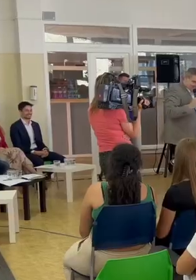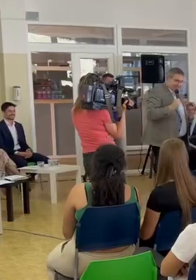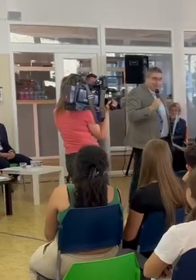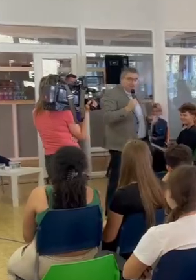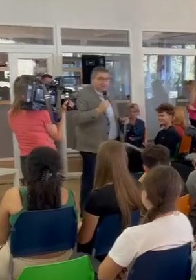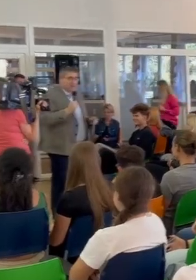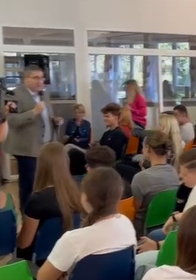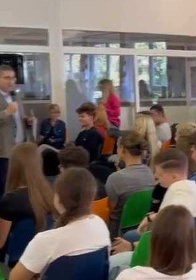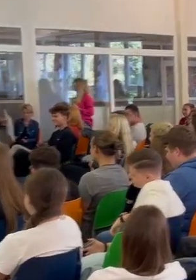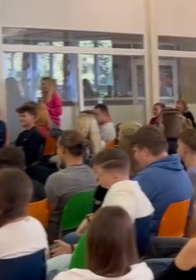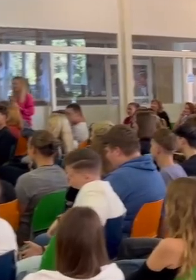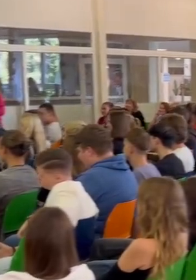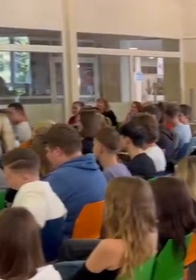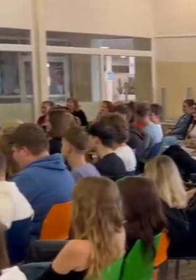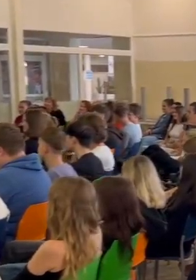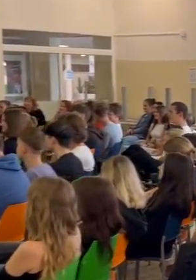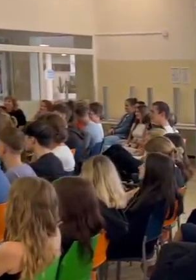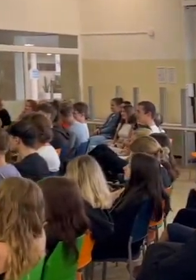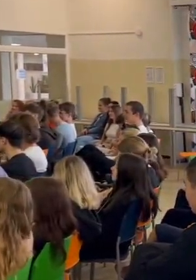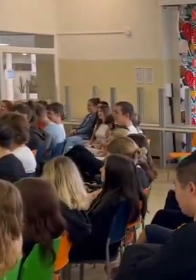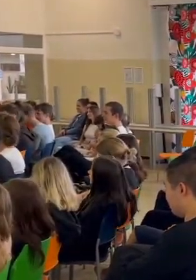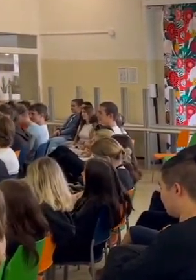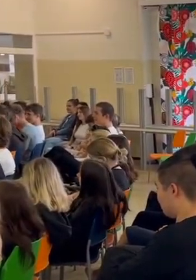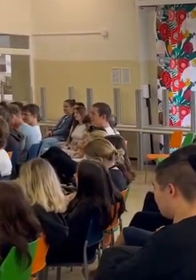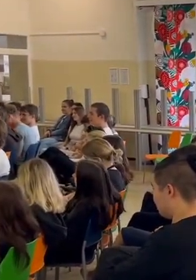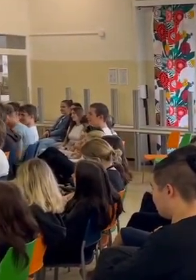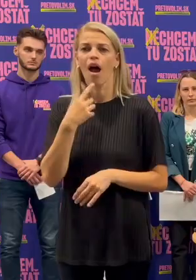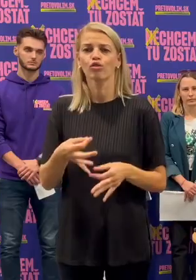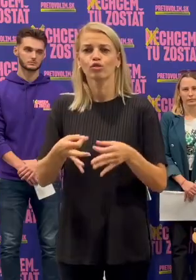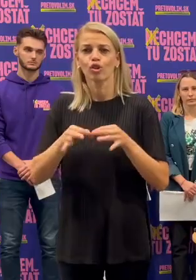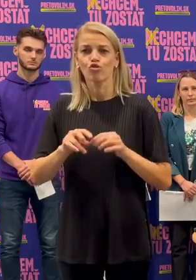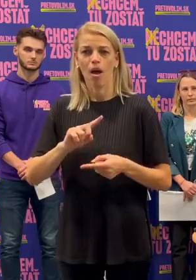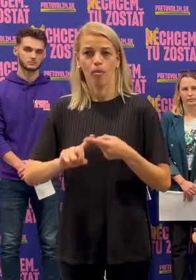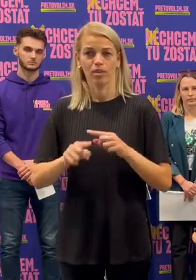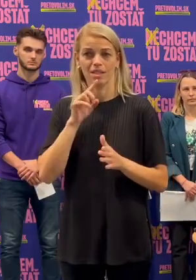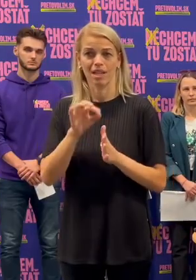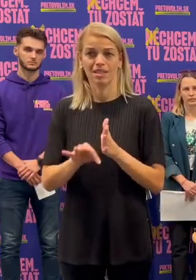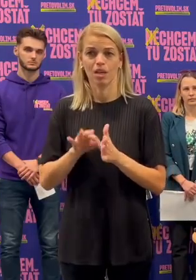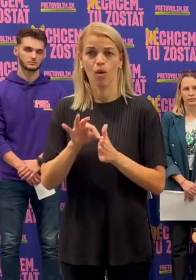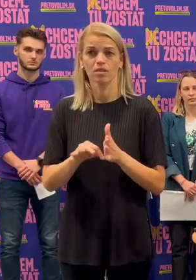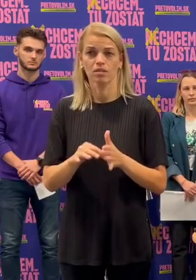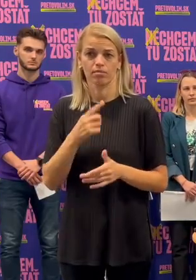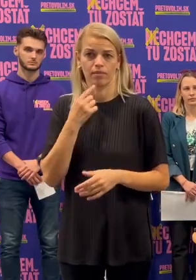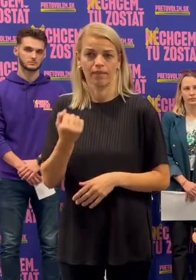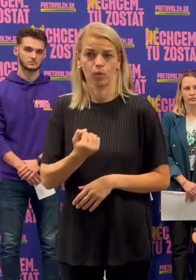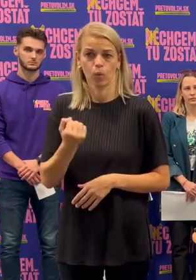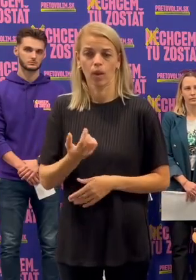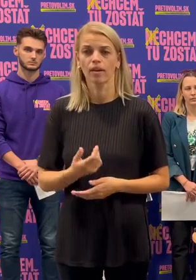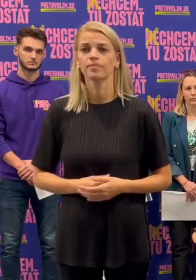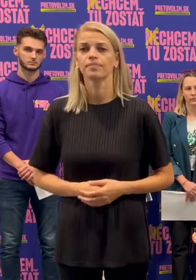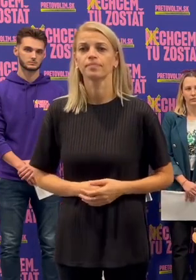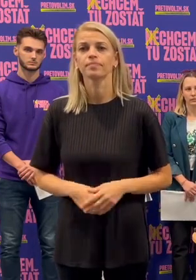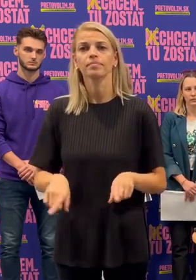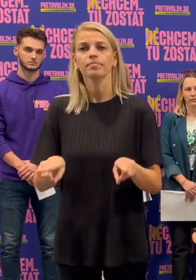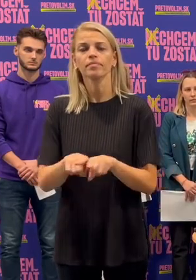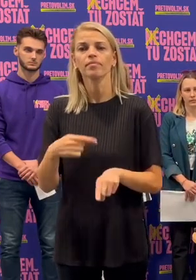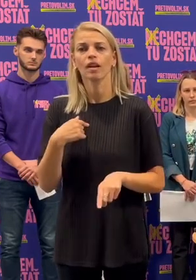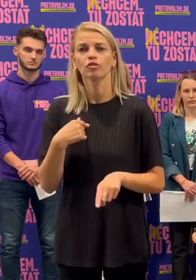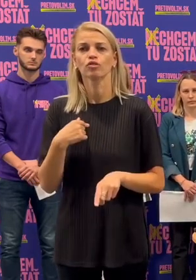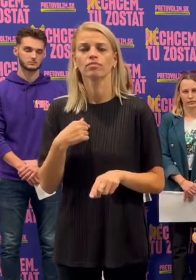vďaka ním sa naozaj dozvedia, ako táto zložitá politická situácia funguje. No a takisto sme pripravili